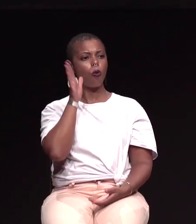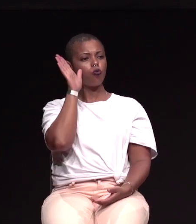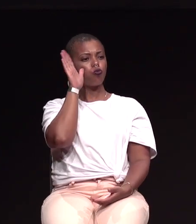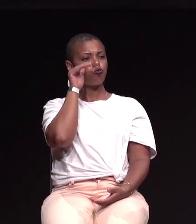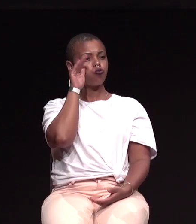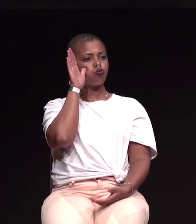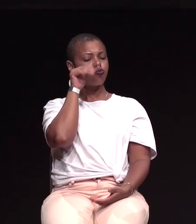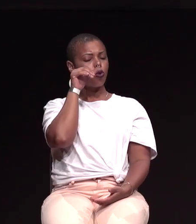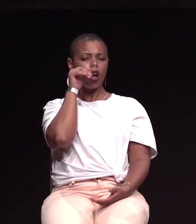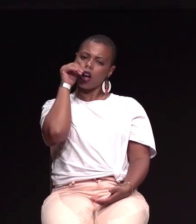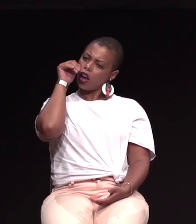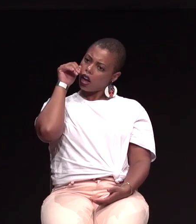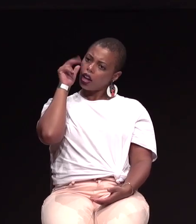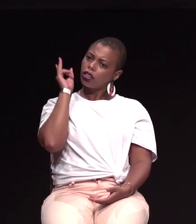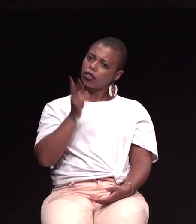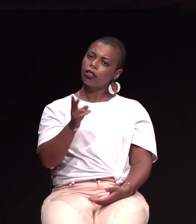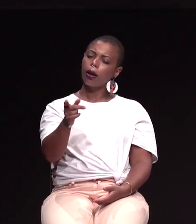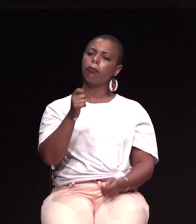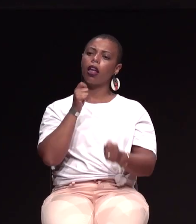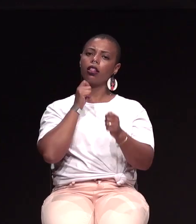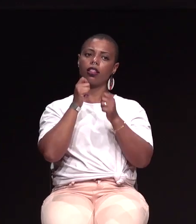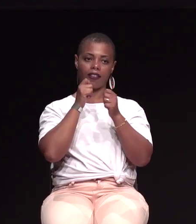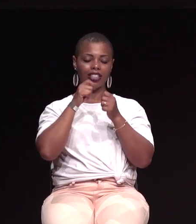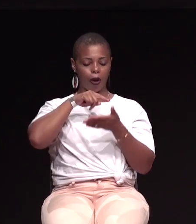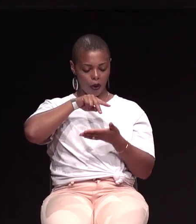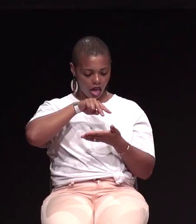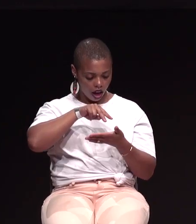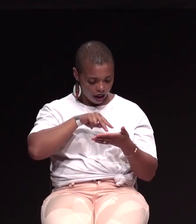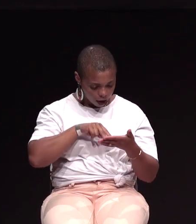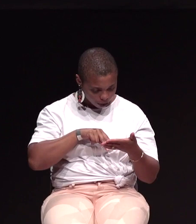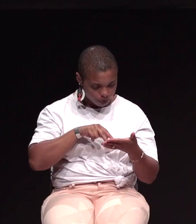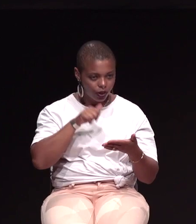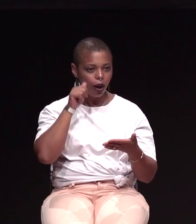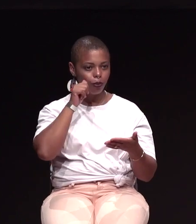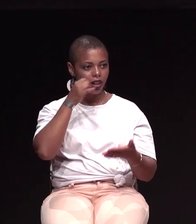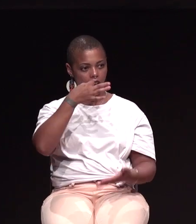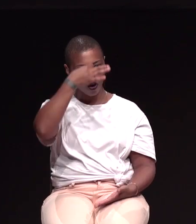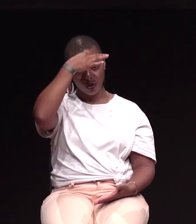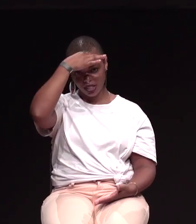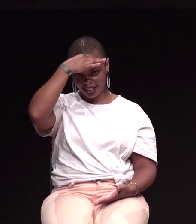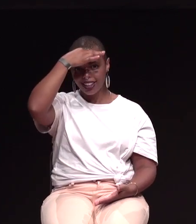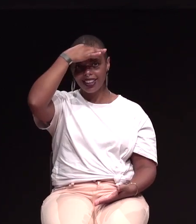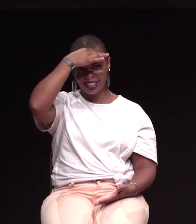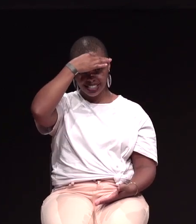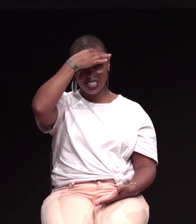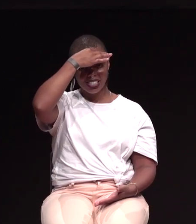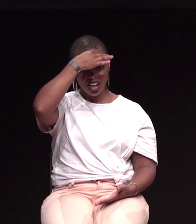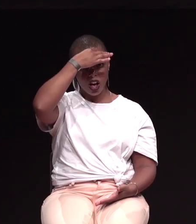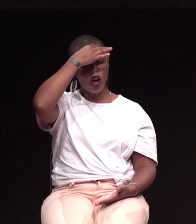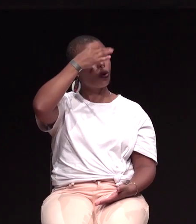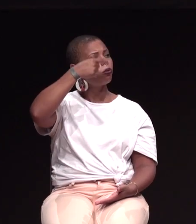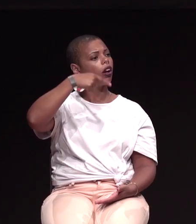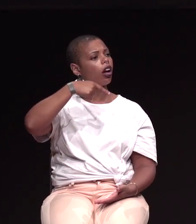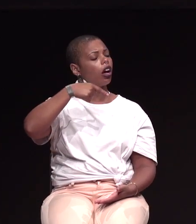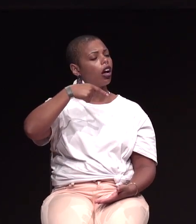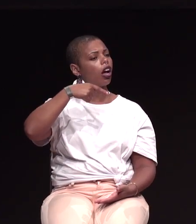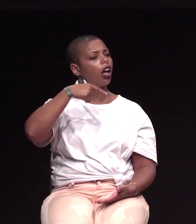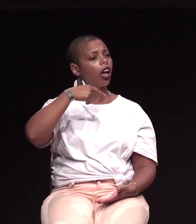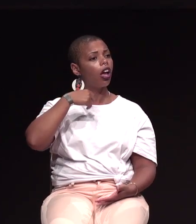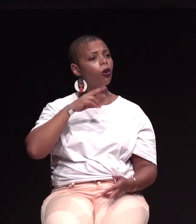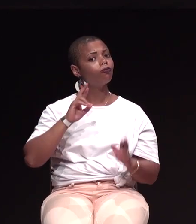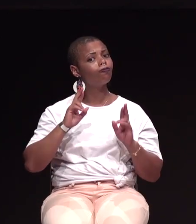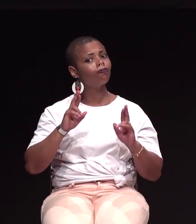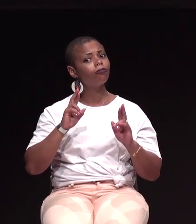curiosa, por exemplo, a cada entrevista que eu leio da escritora Conceição Evaristo, eu espero que